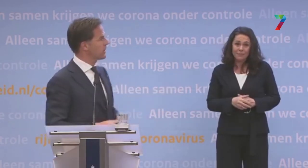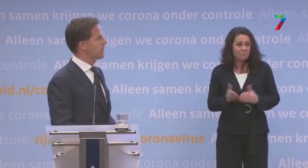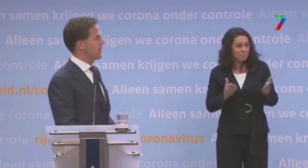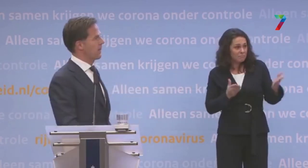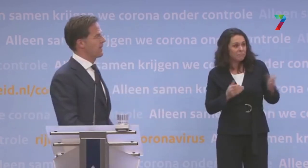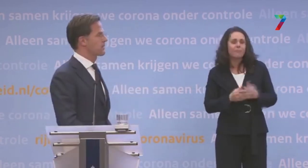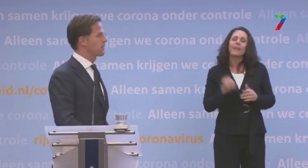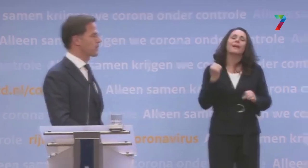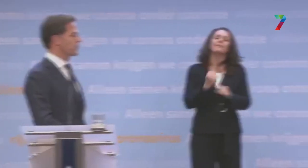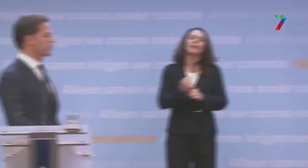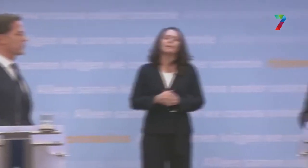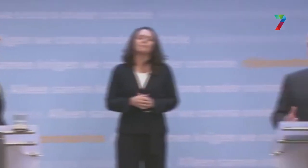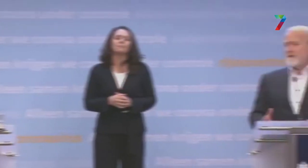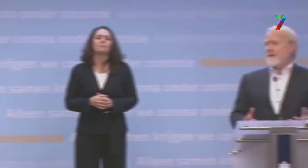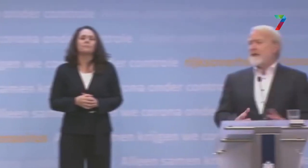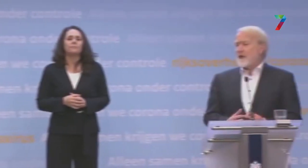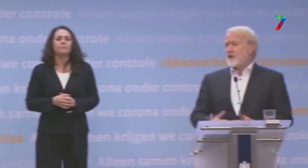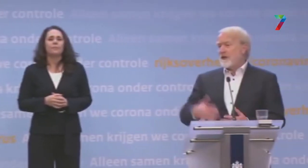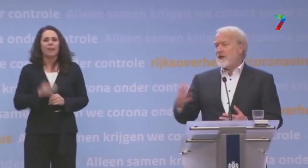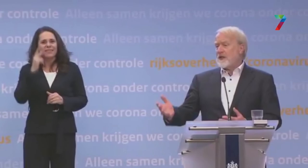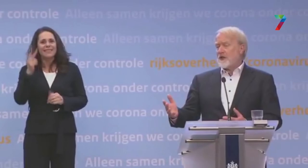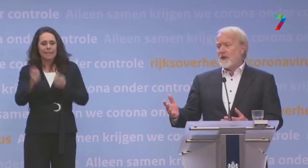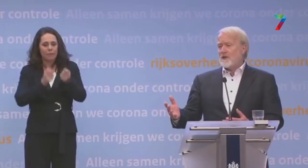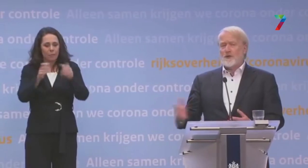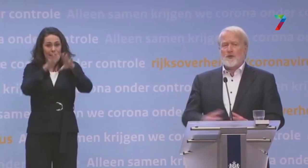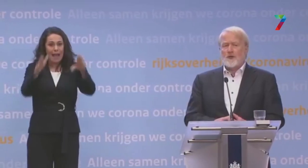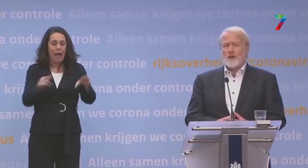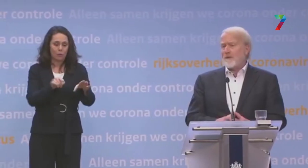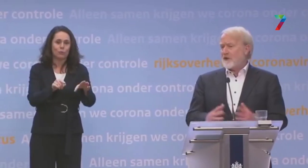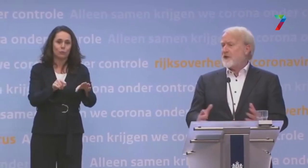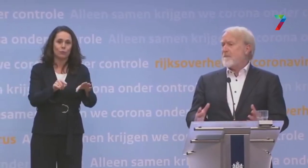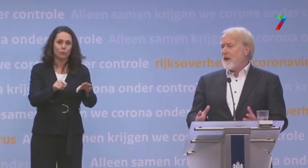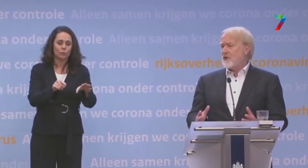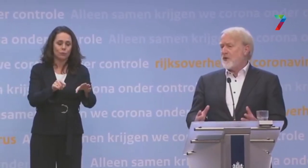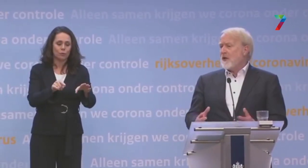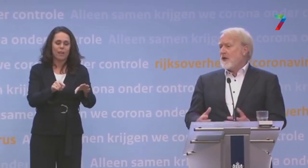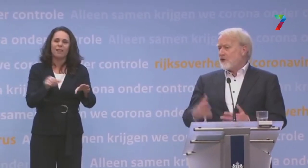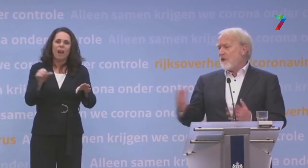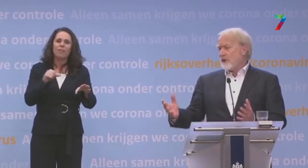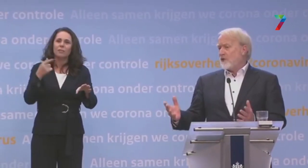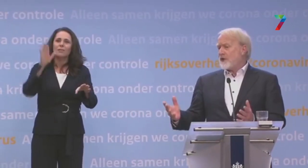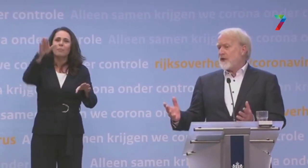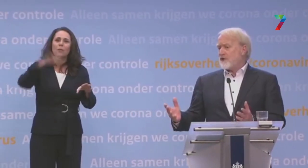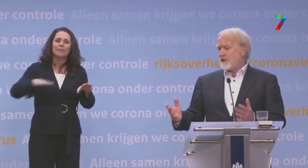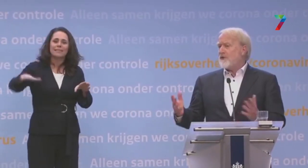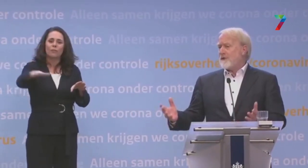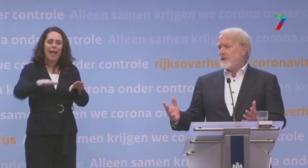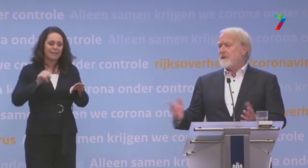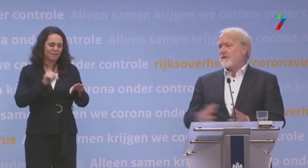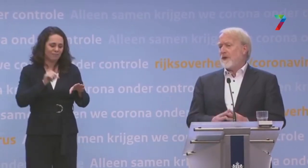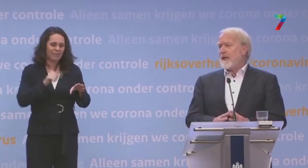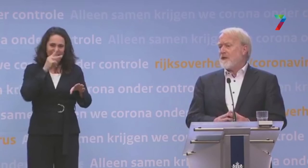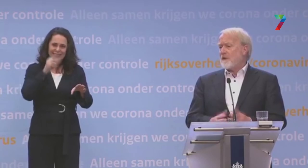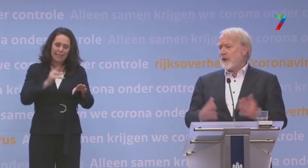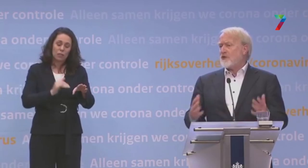het iets over. Nee, zeker. Ik denk dat wat we in verpleeghuizen zien, in tegenstelling tot de situatie daarbuiten, is gewoon dat er nog steeds te veel